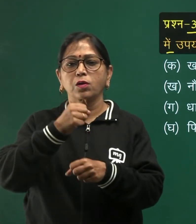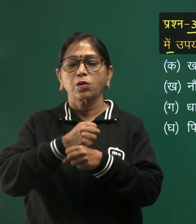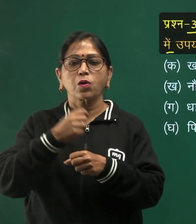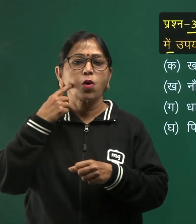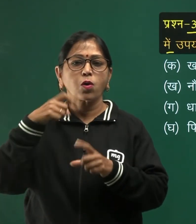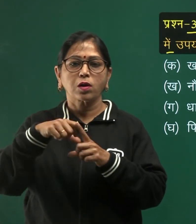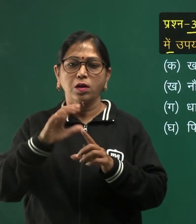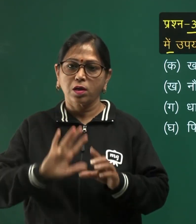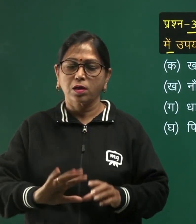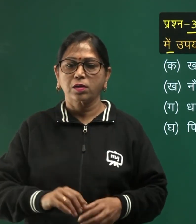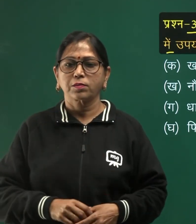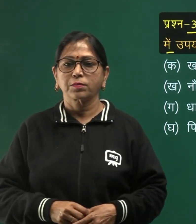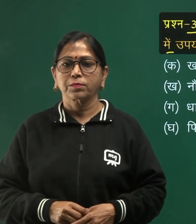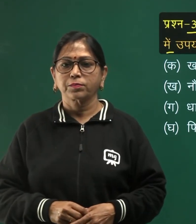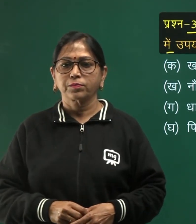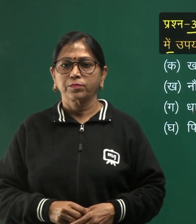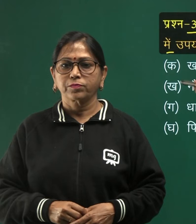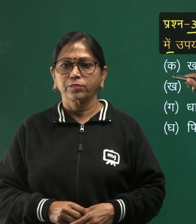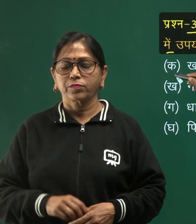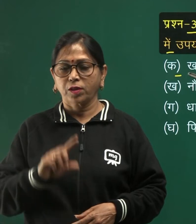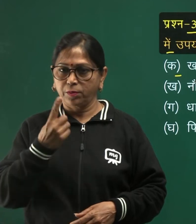उपयोगी योग है